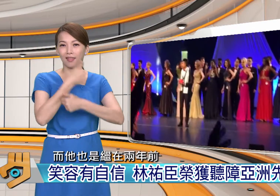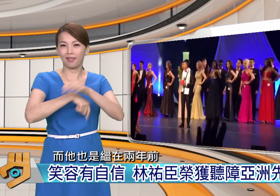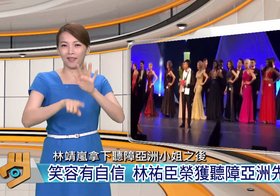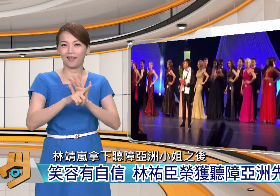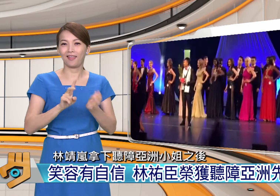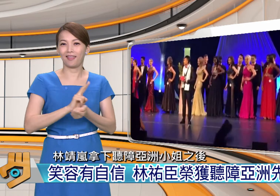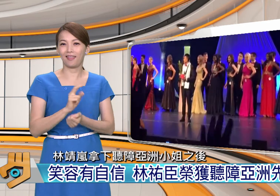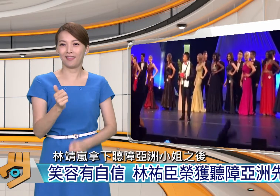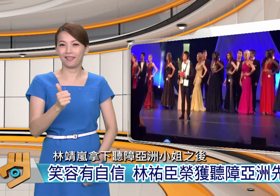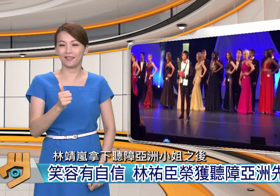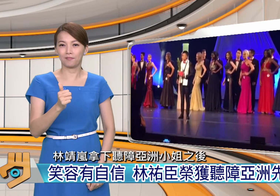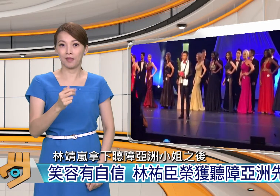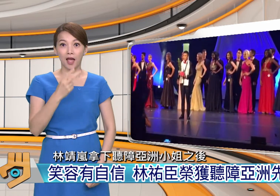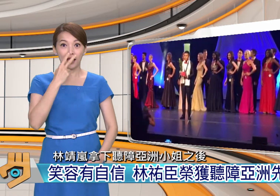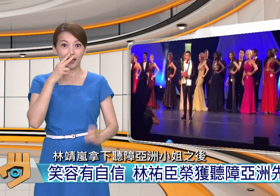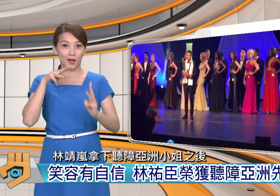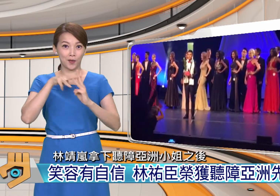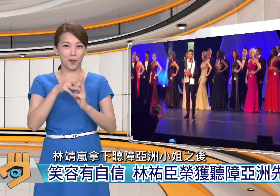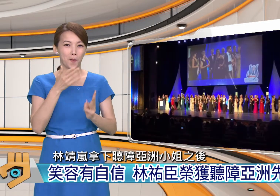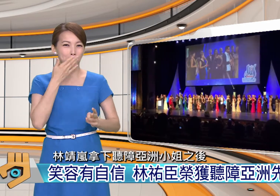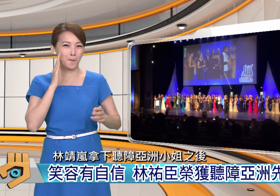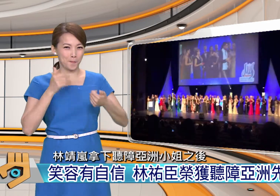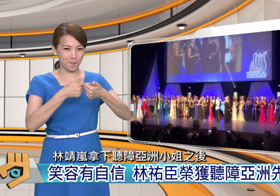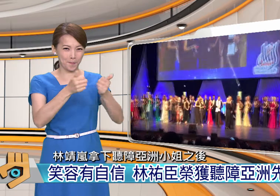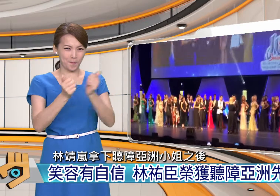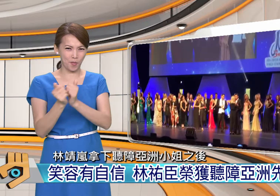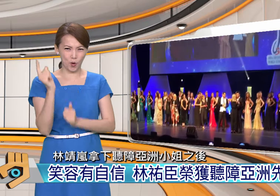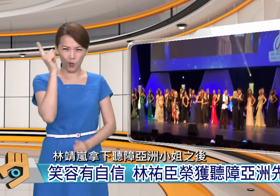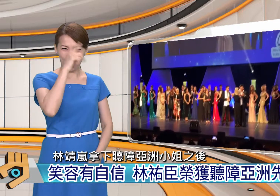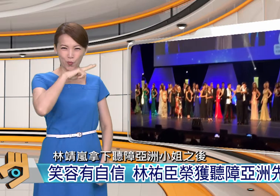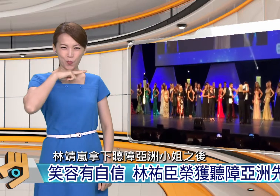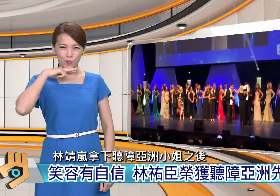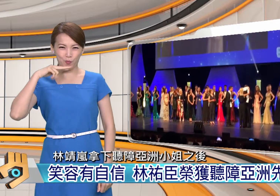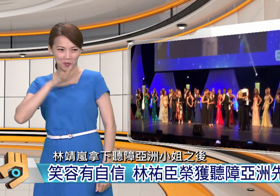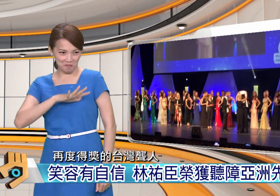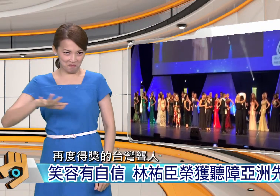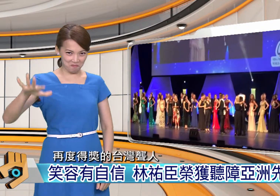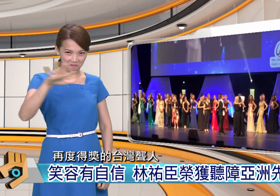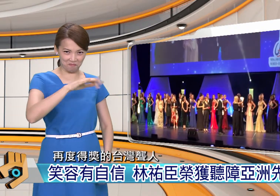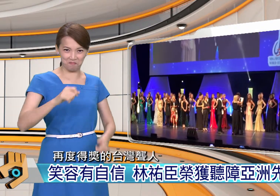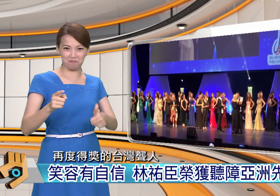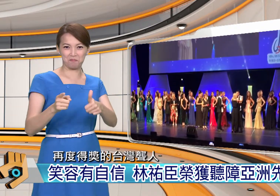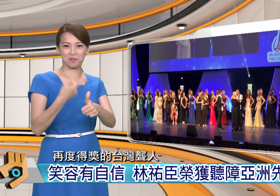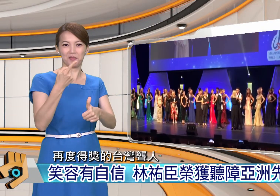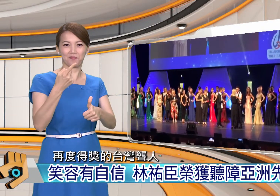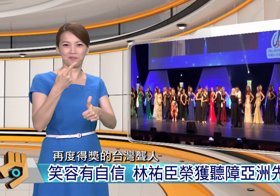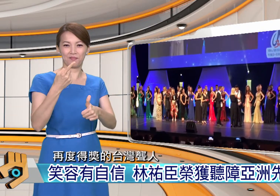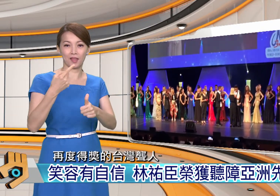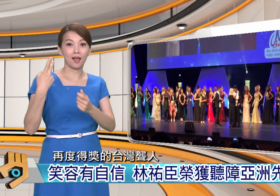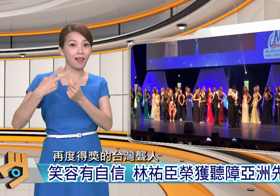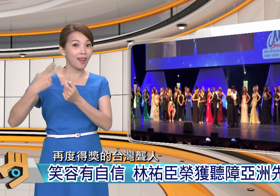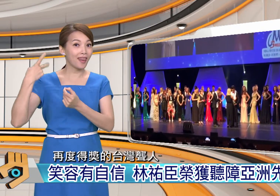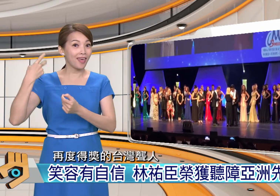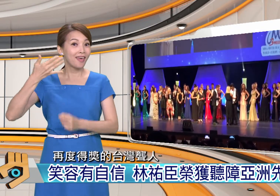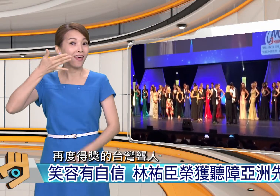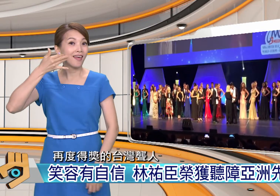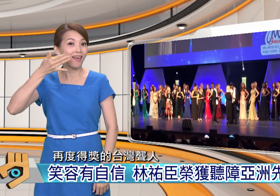林静兰拿下听障亚洲小姐之后，再度得奖的台湾龙人。